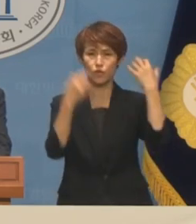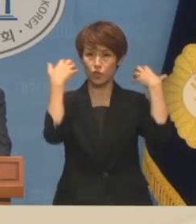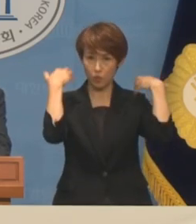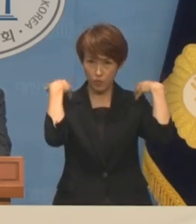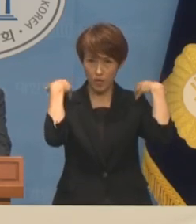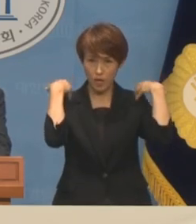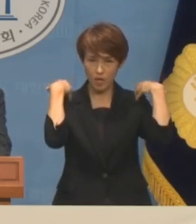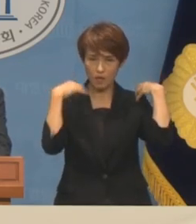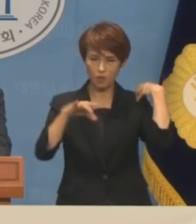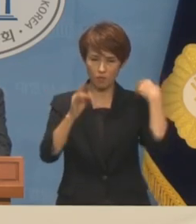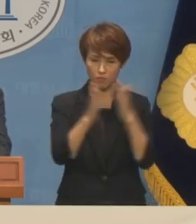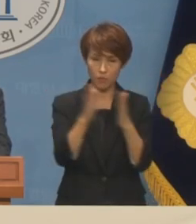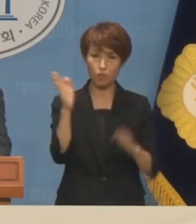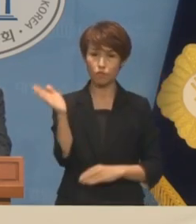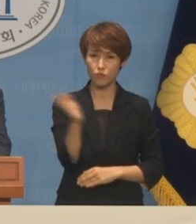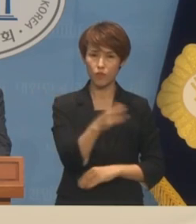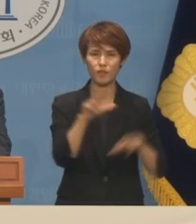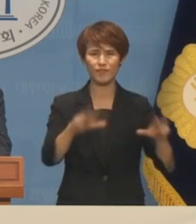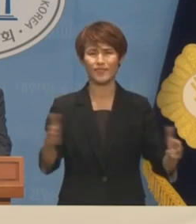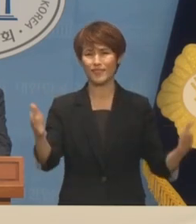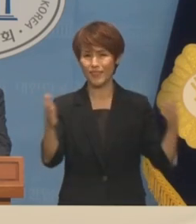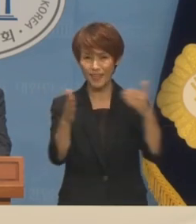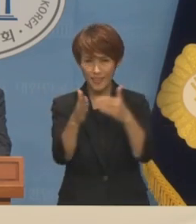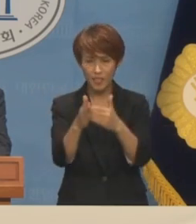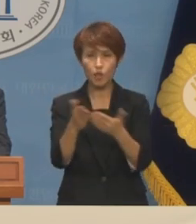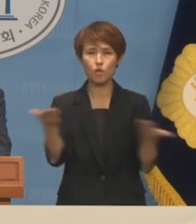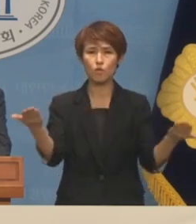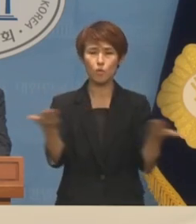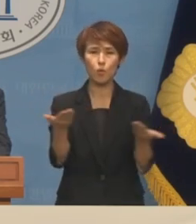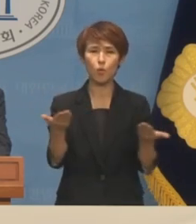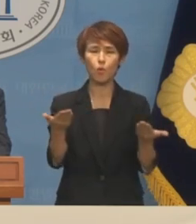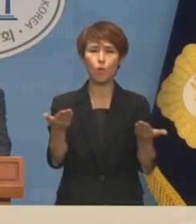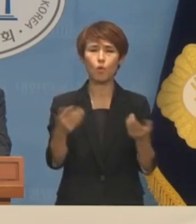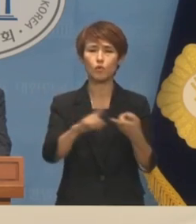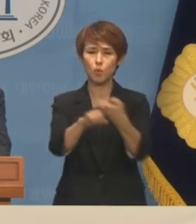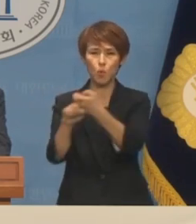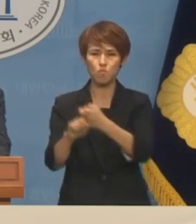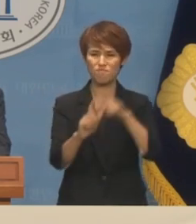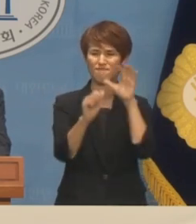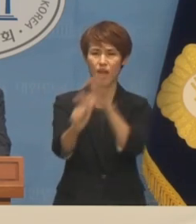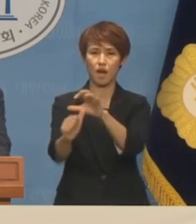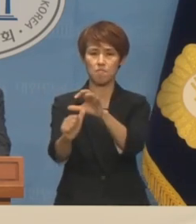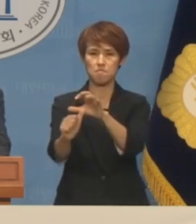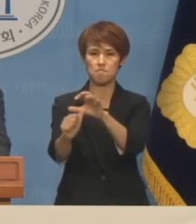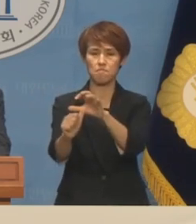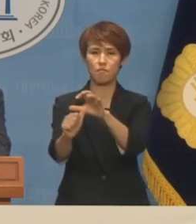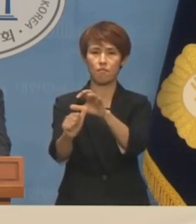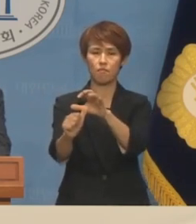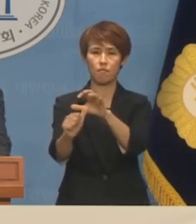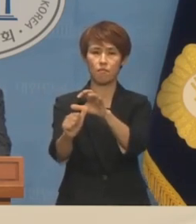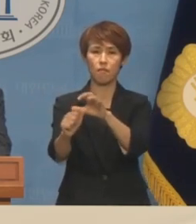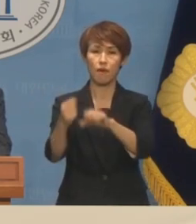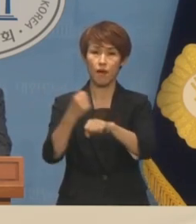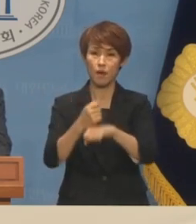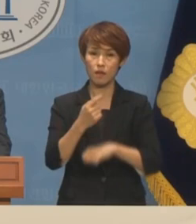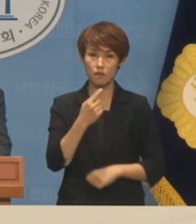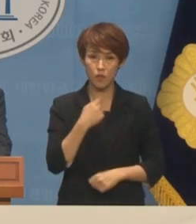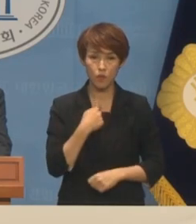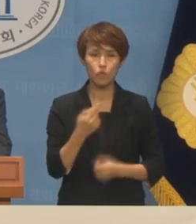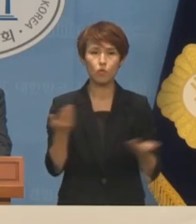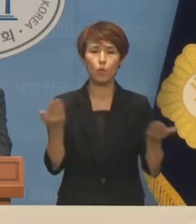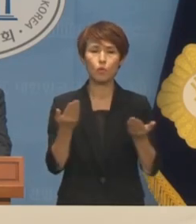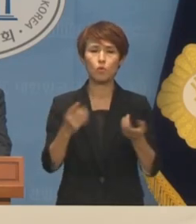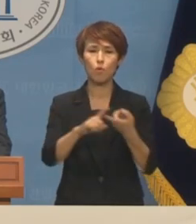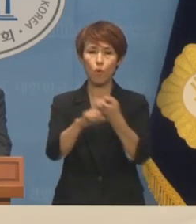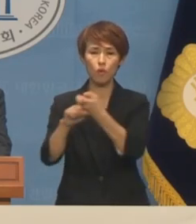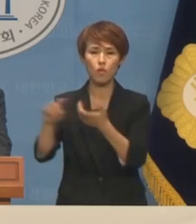집권 초기부터 지금까지 노조 탄압, 노조 길들이기 도구로 활용해온 노조